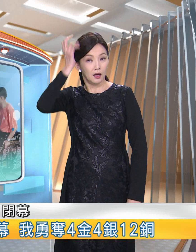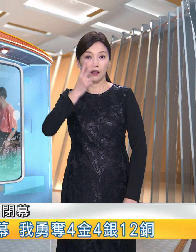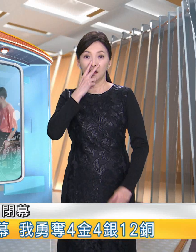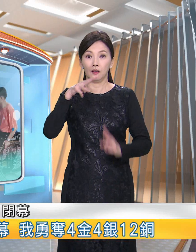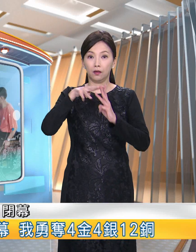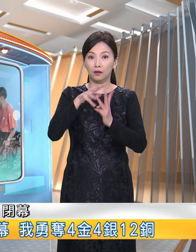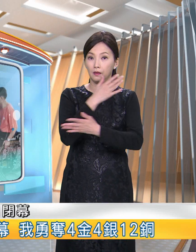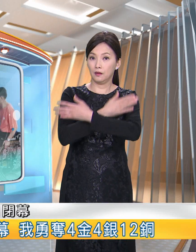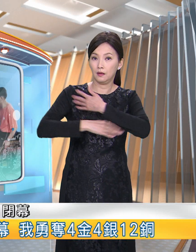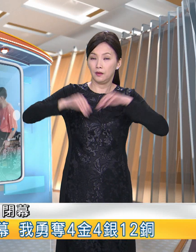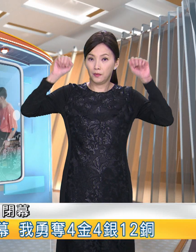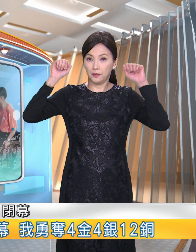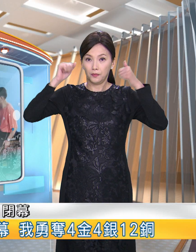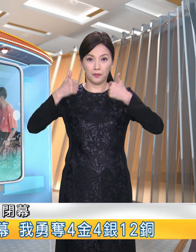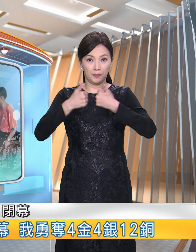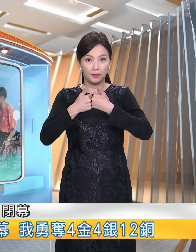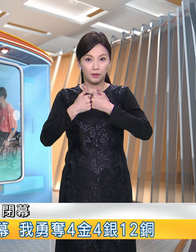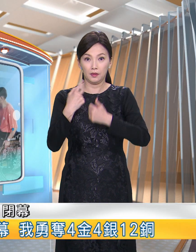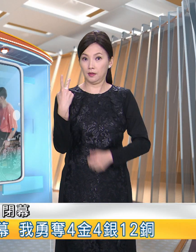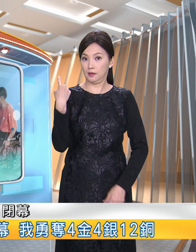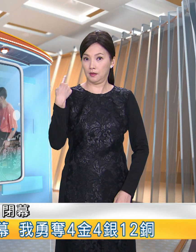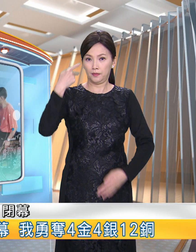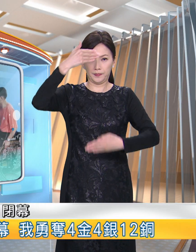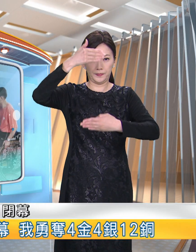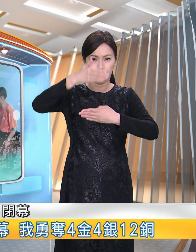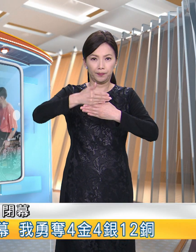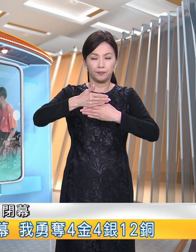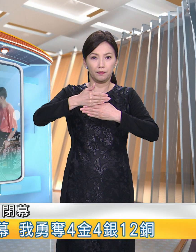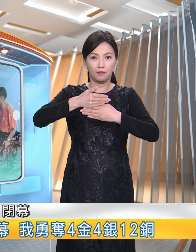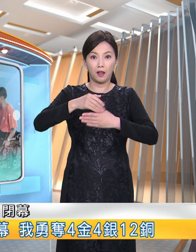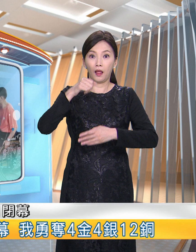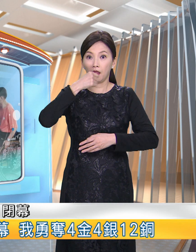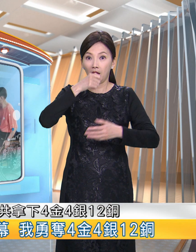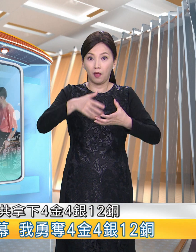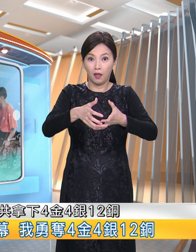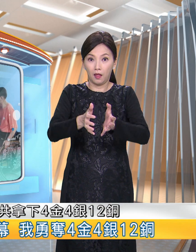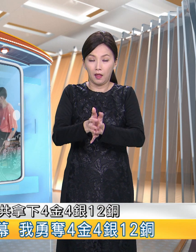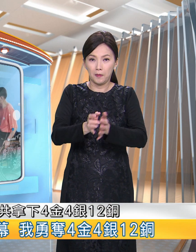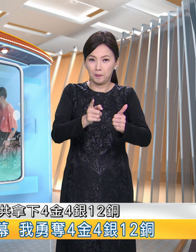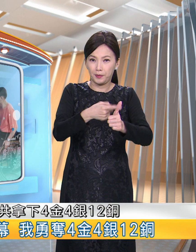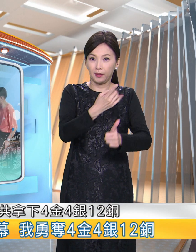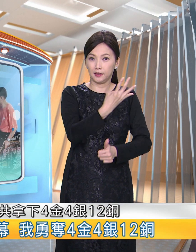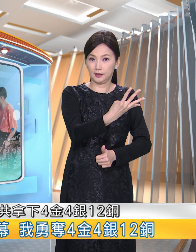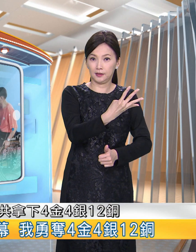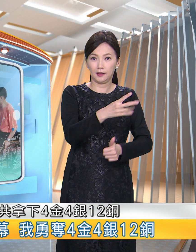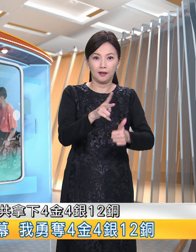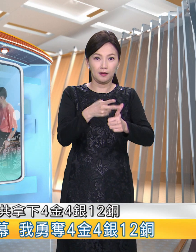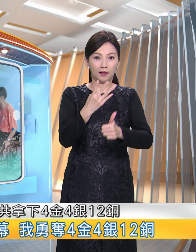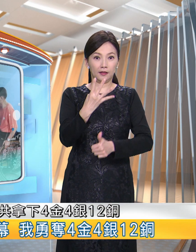杭州亚帕运28日闭幕。台湾代表团这一次共拿下了